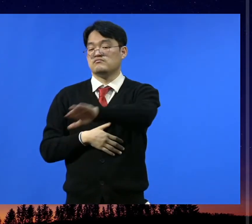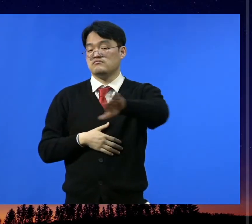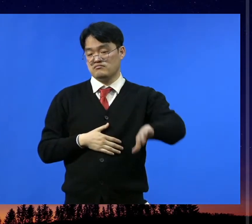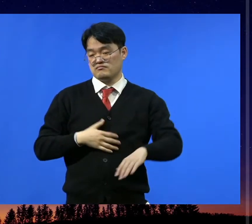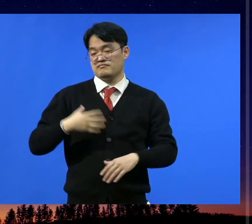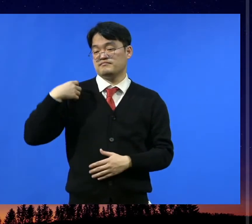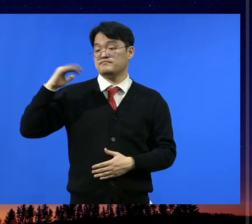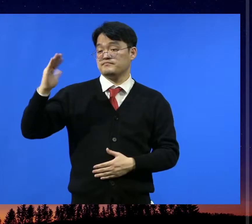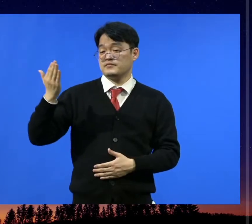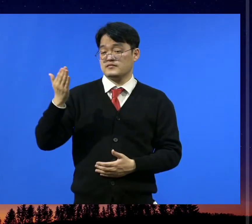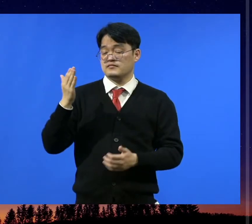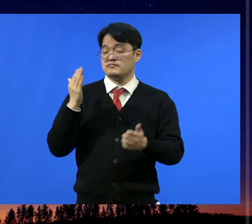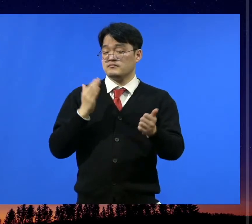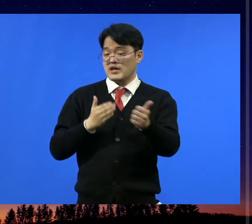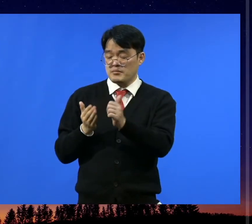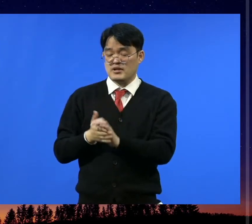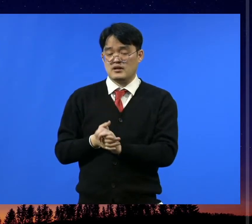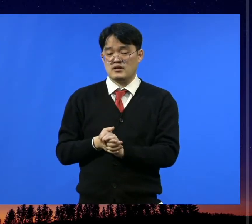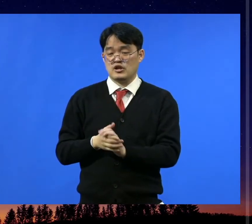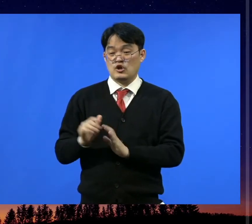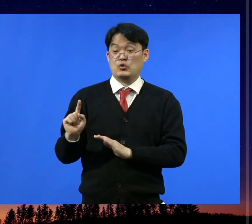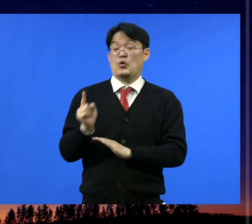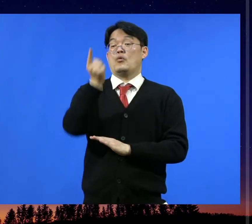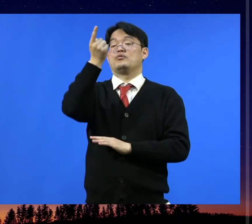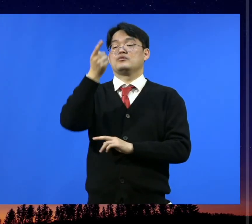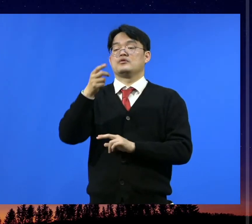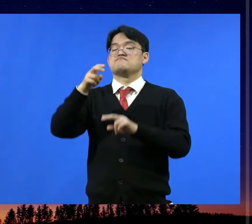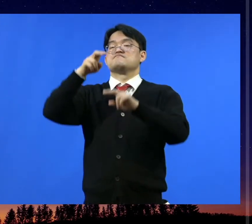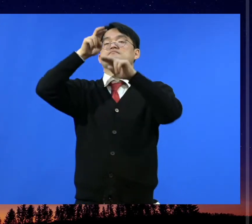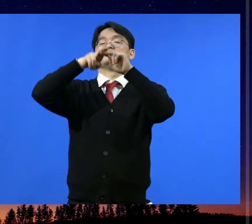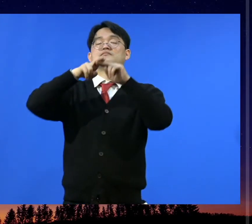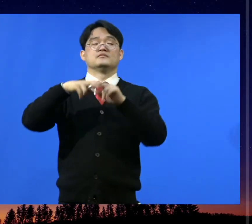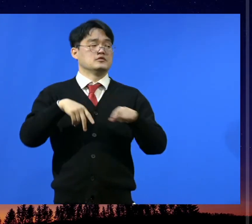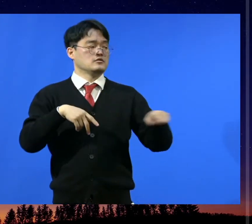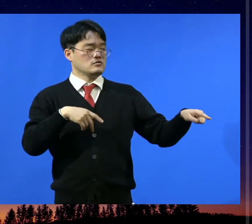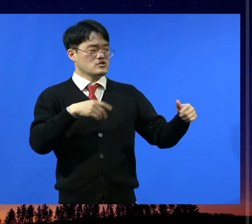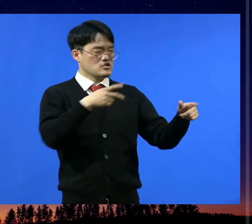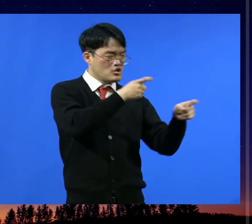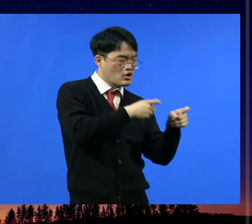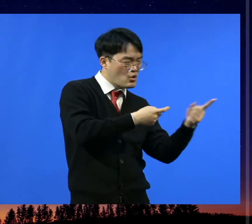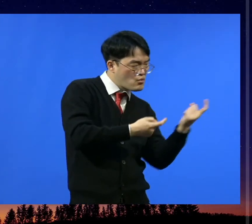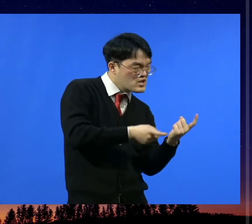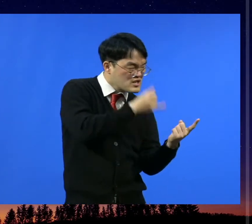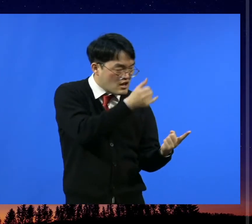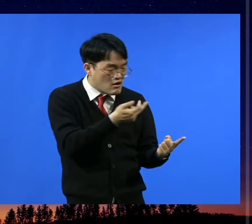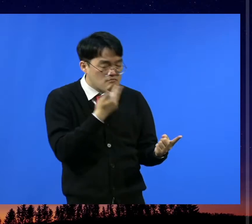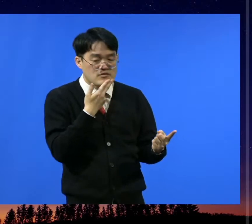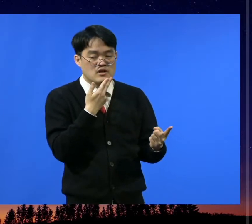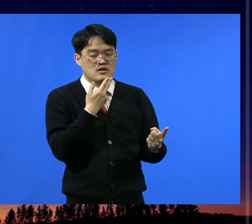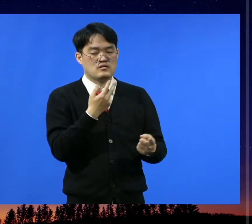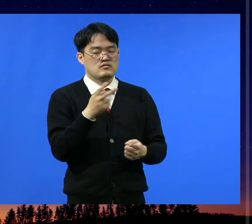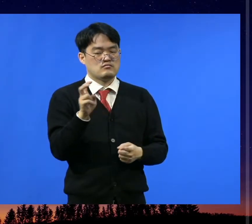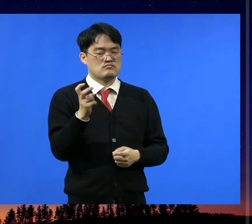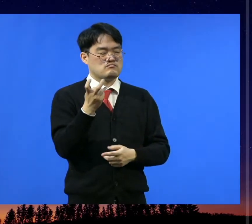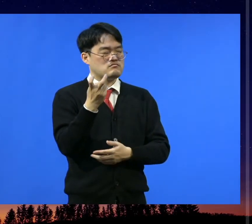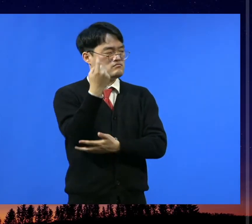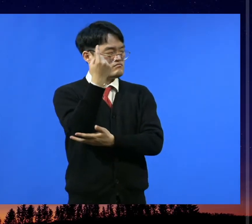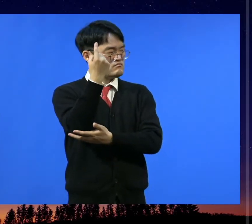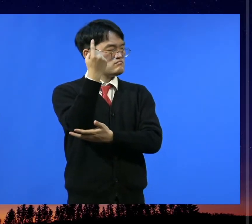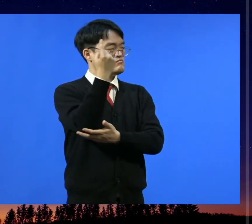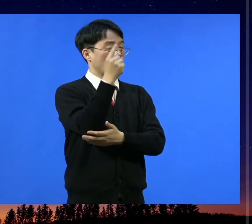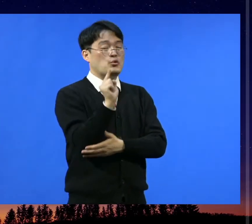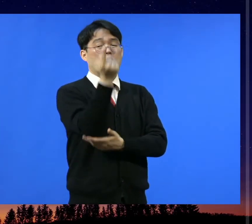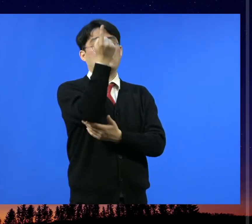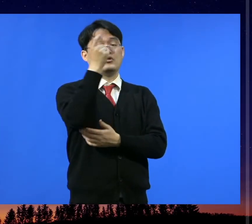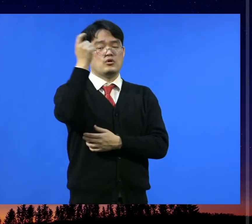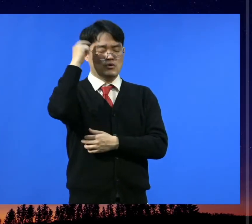높은 망루에 올라가서, 그죠? 기도로 쉬지 않는 사람들, 높은 곳에 올라가는 이유가 뭘까요? 정세를